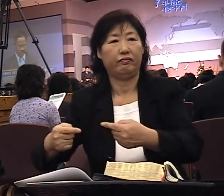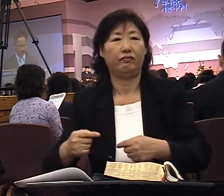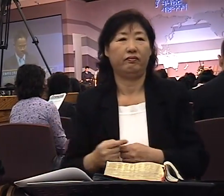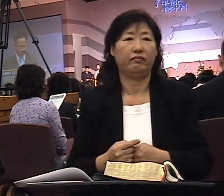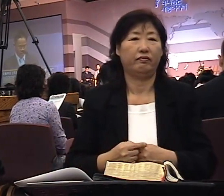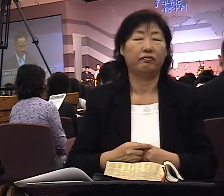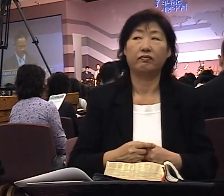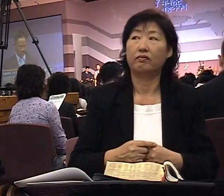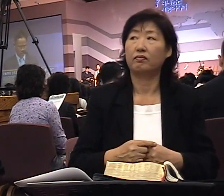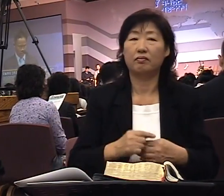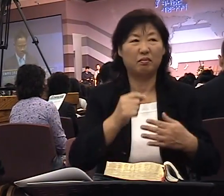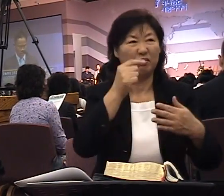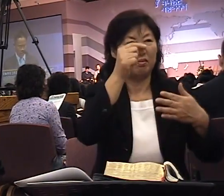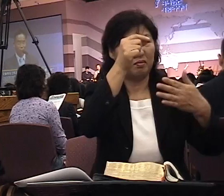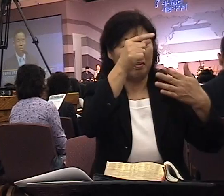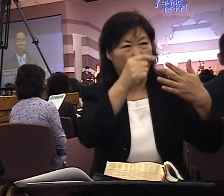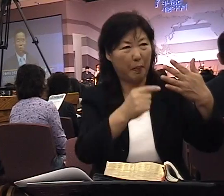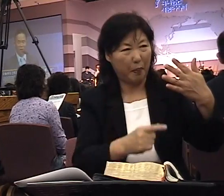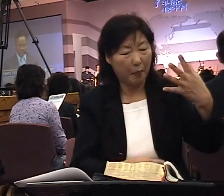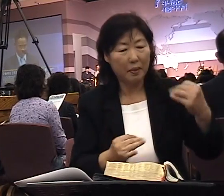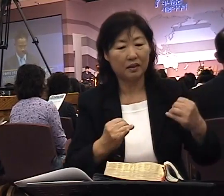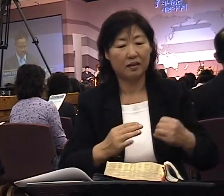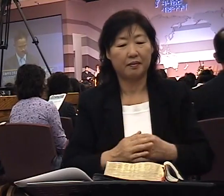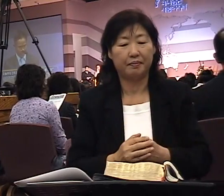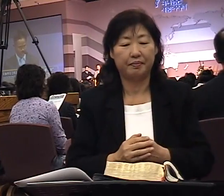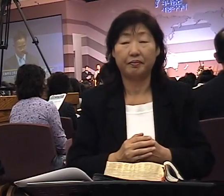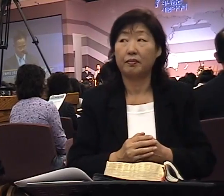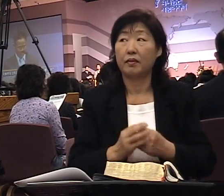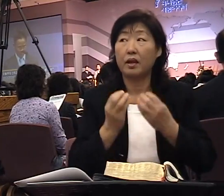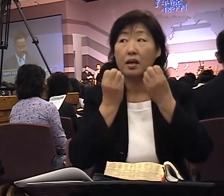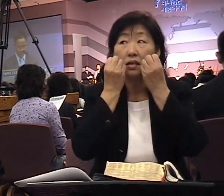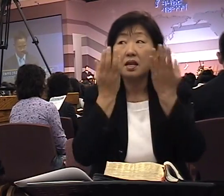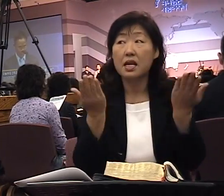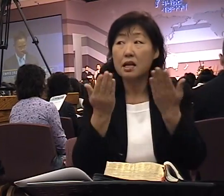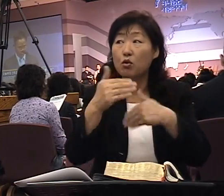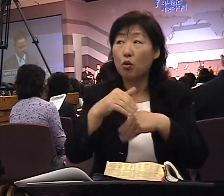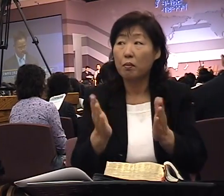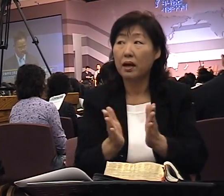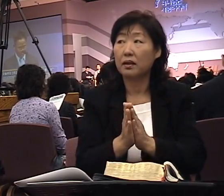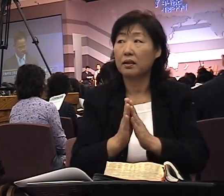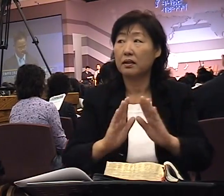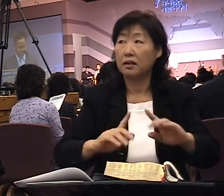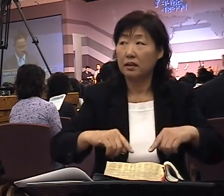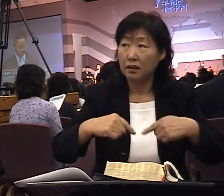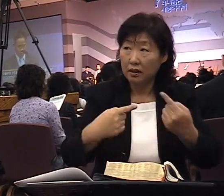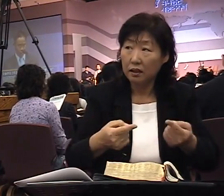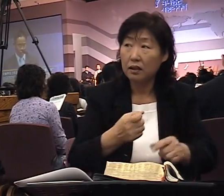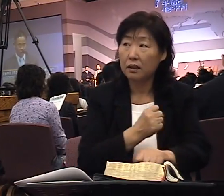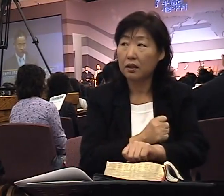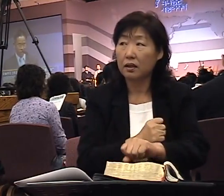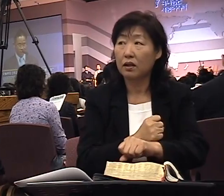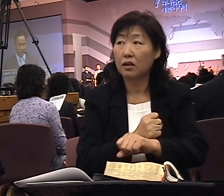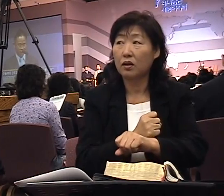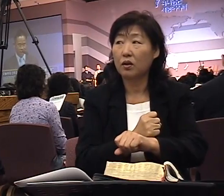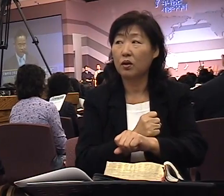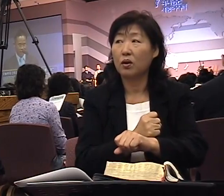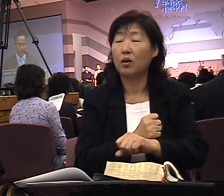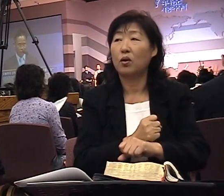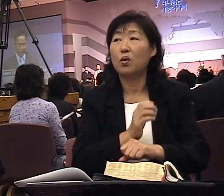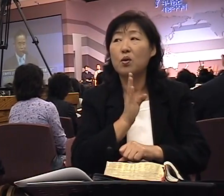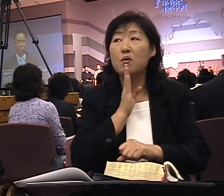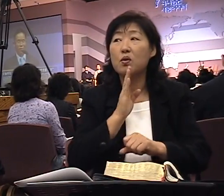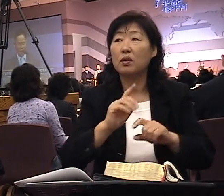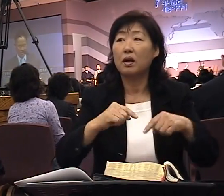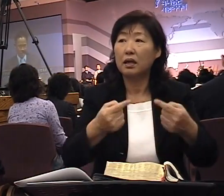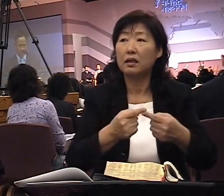있고 특별히 38기 세율권반 훈련생들은 반드시 참여해 주셔야 됩니다. 주보 광고 꼭 참조해 주시기 바랍니다.